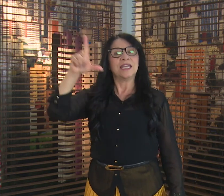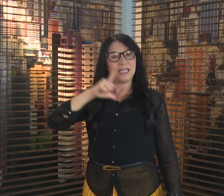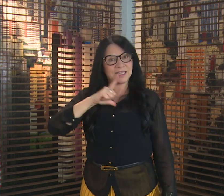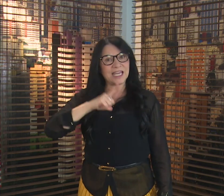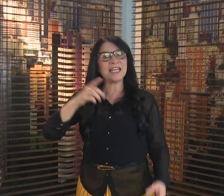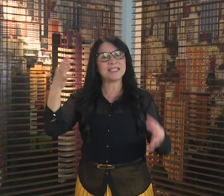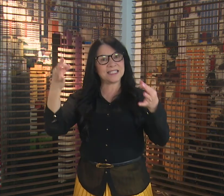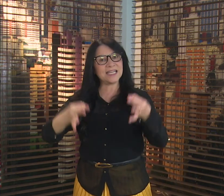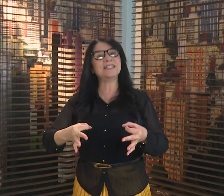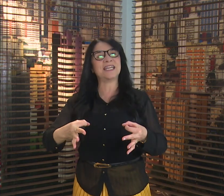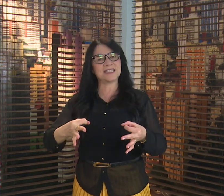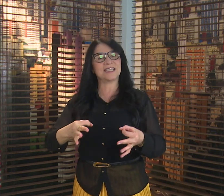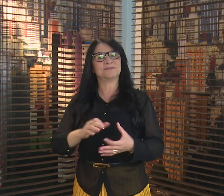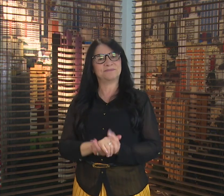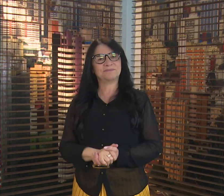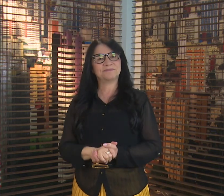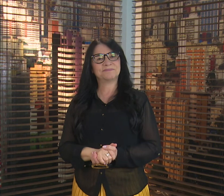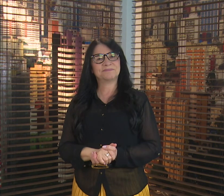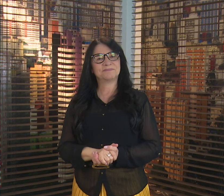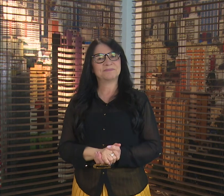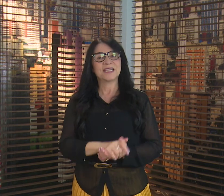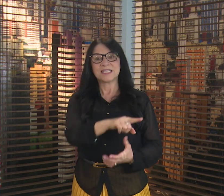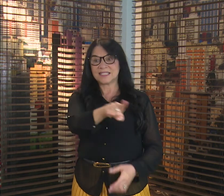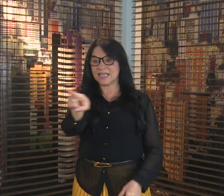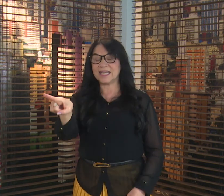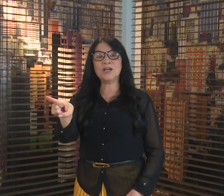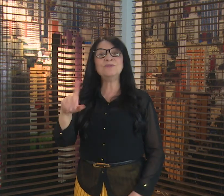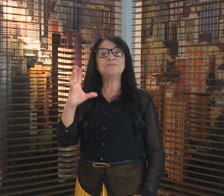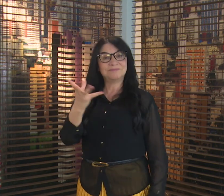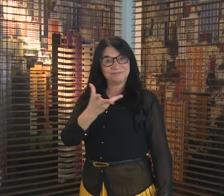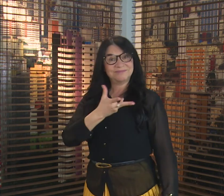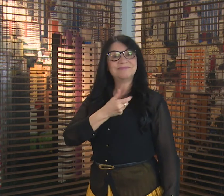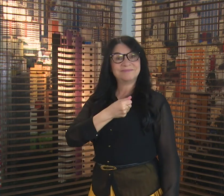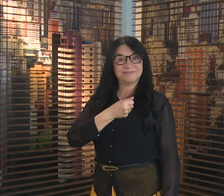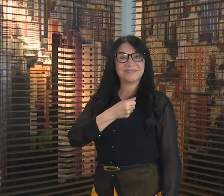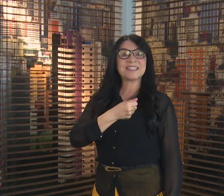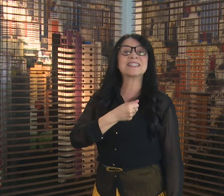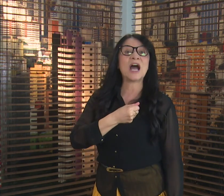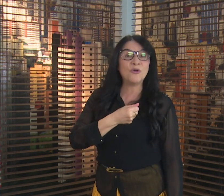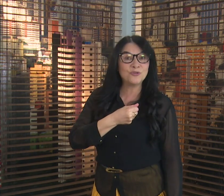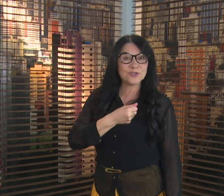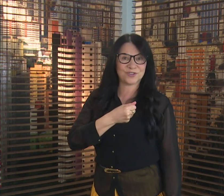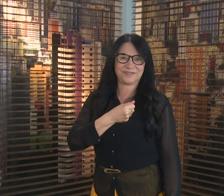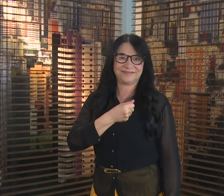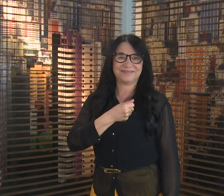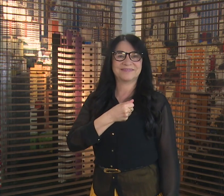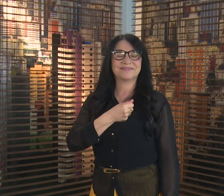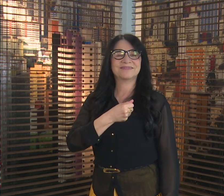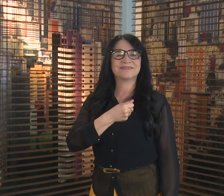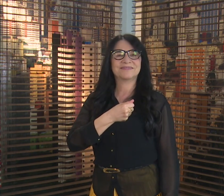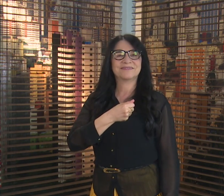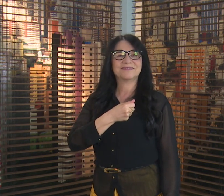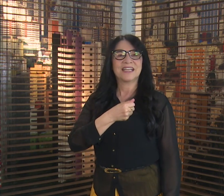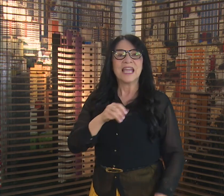E tenha certeza, serão salvos.